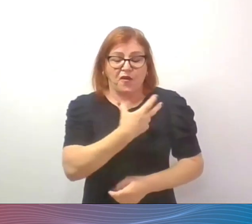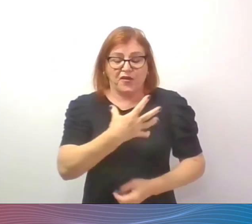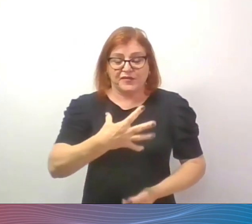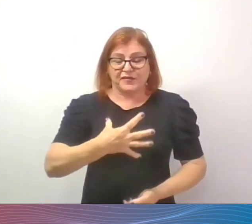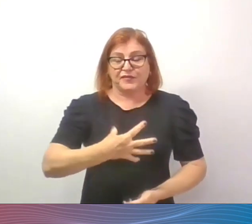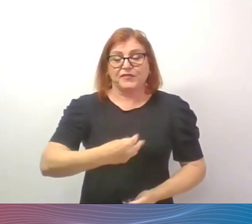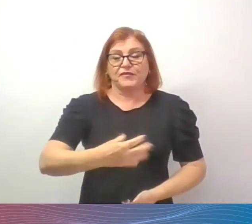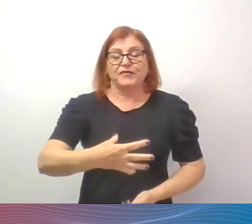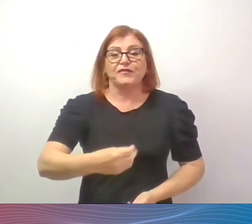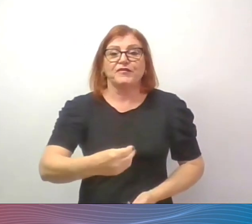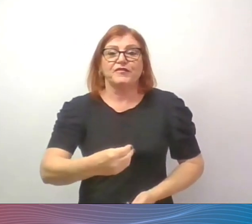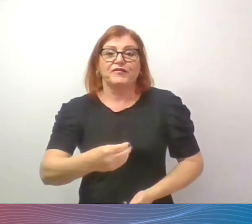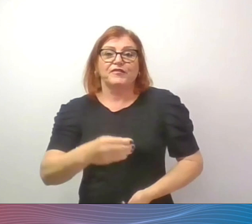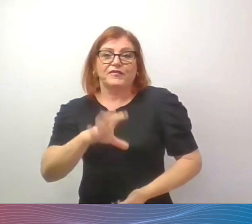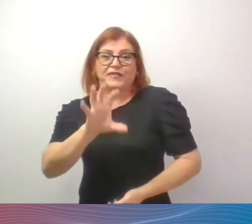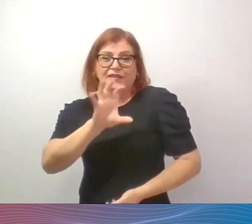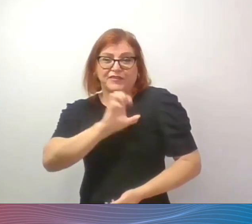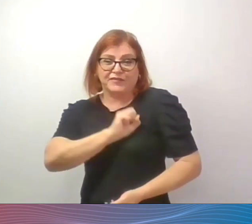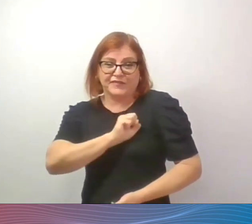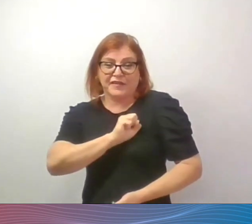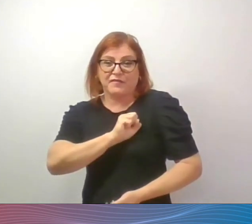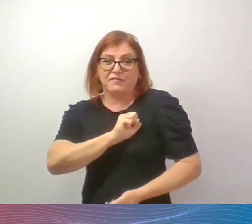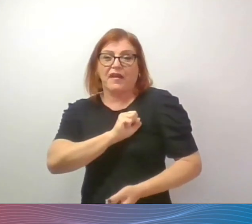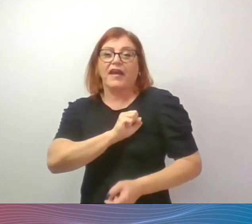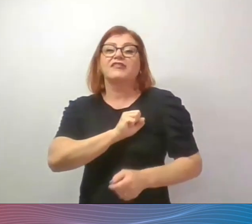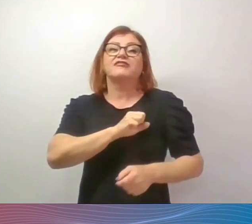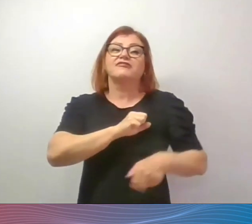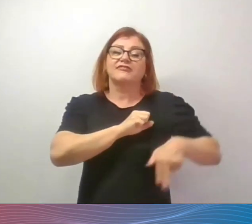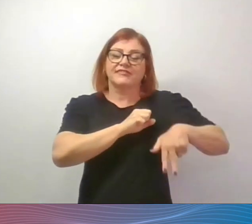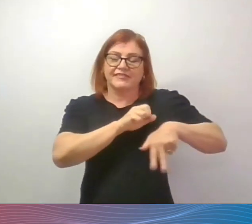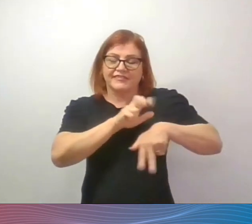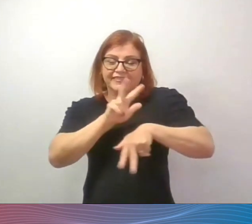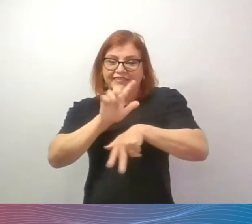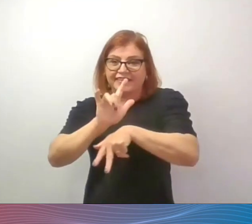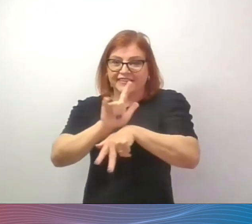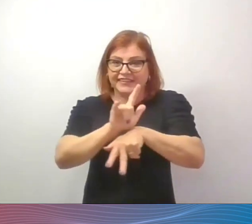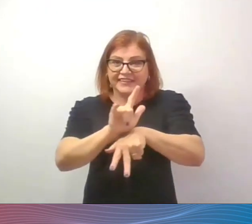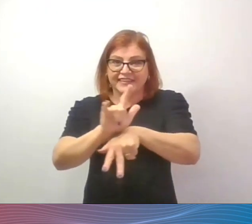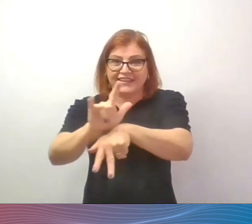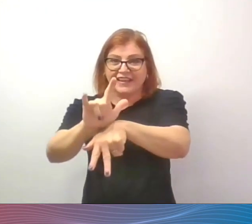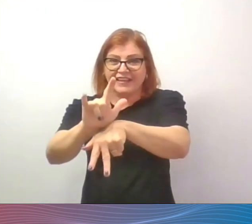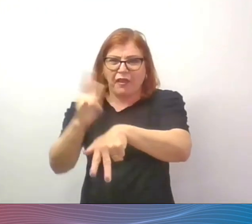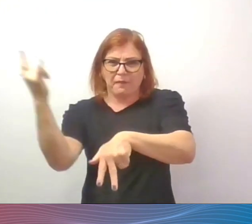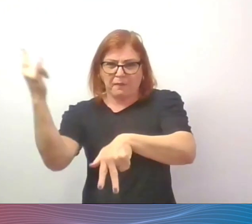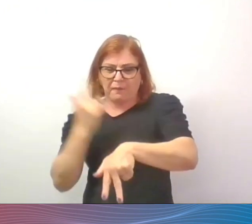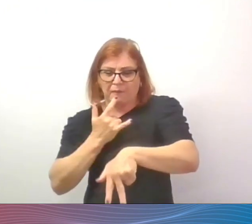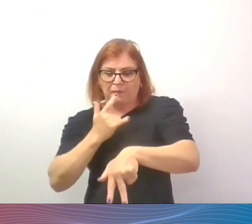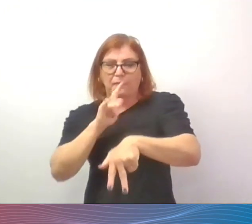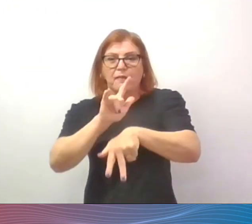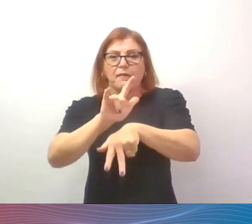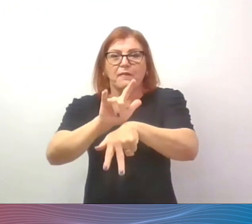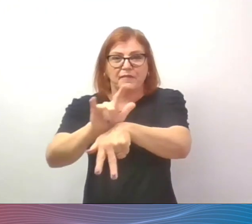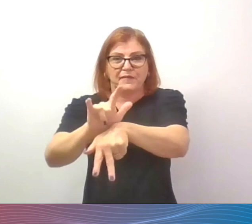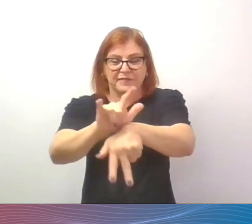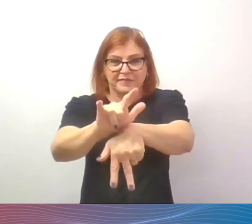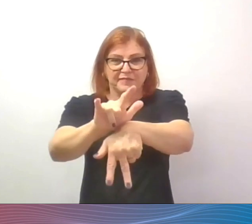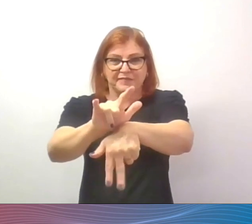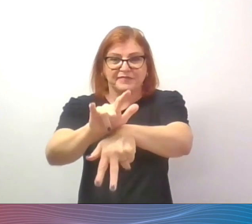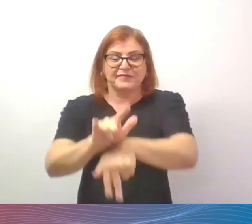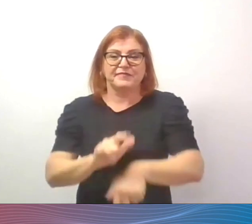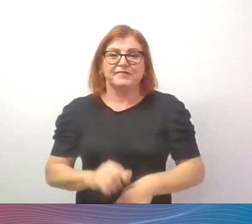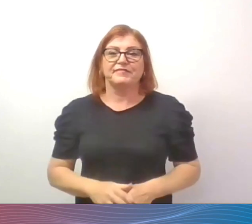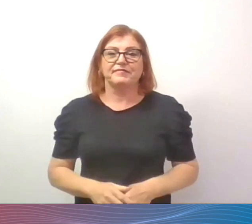Amados. And the title is Walking in Love as Beloved Children. E a leitura da Bíblia